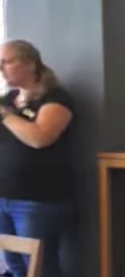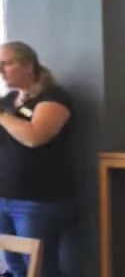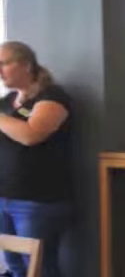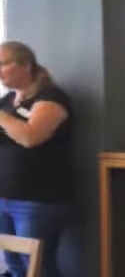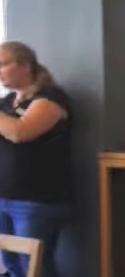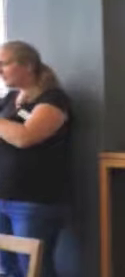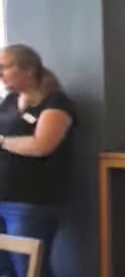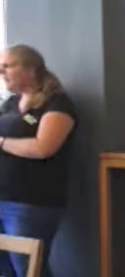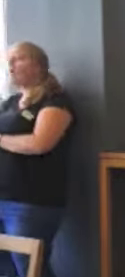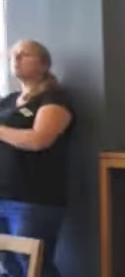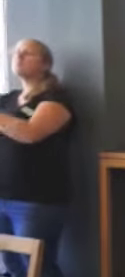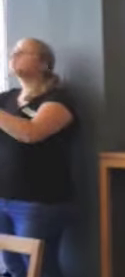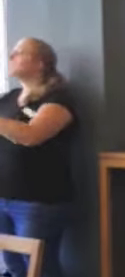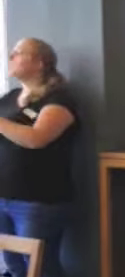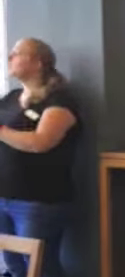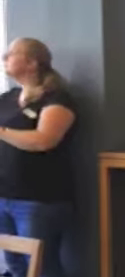om bolag ringer och vill ha